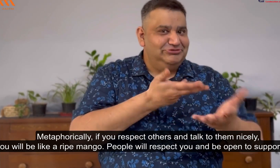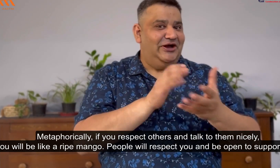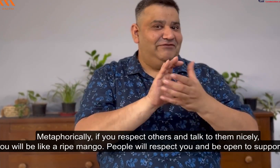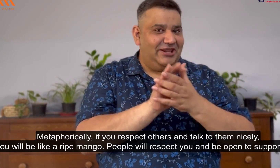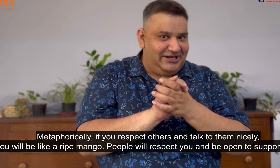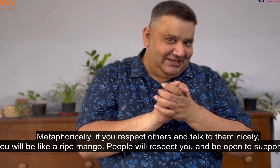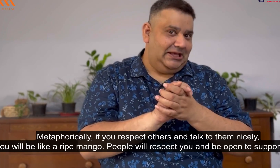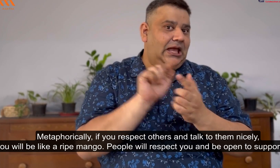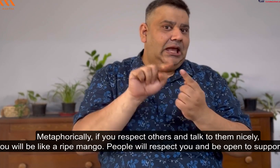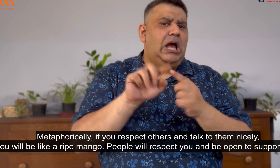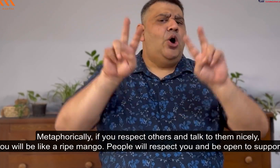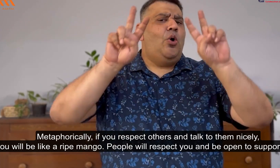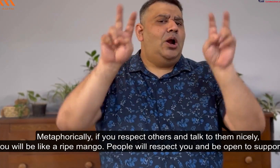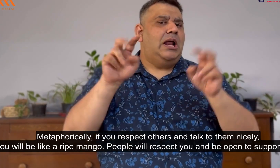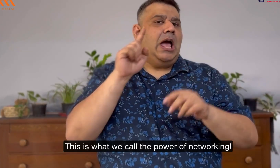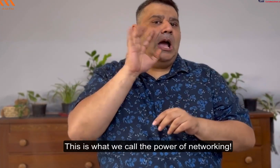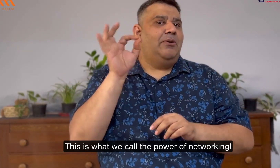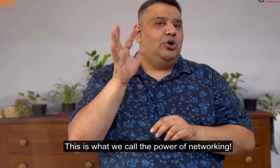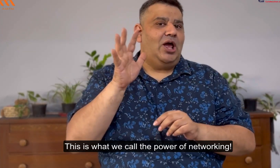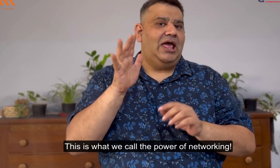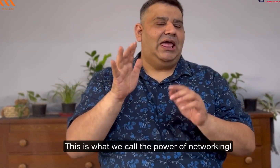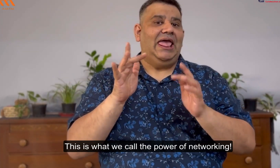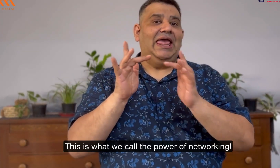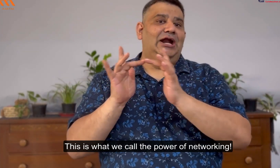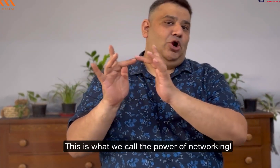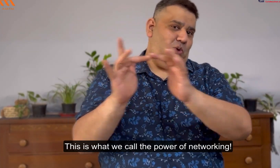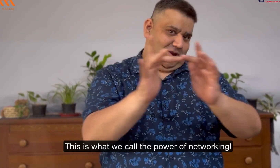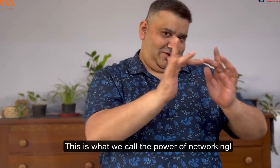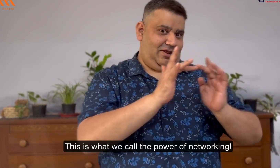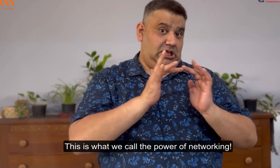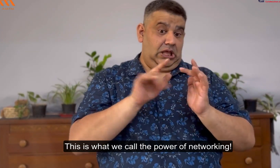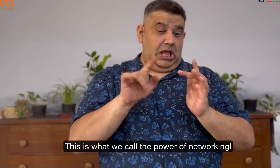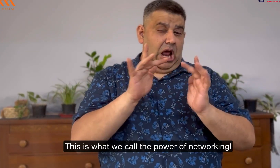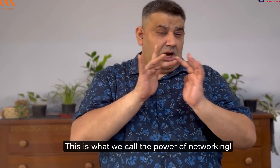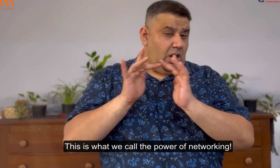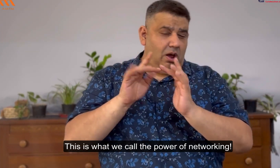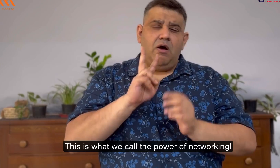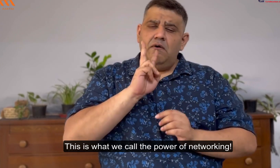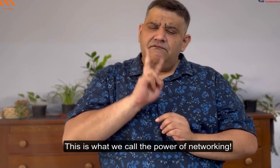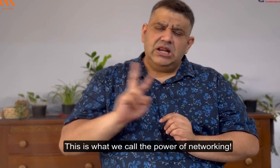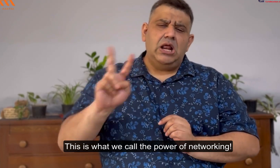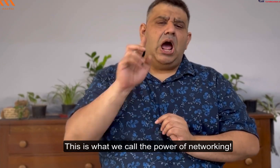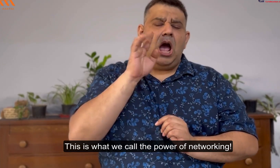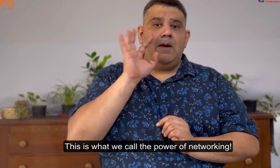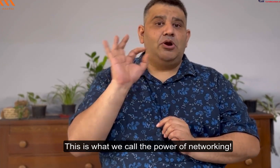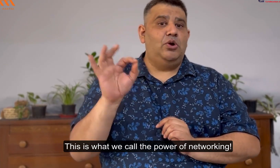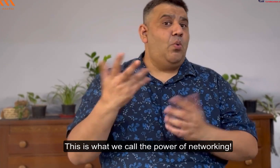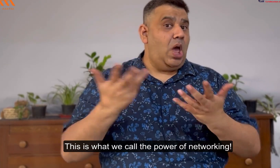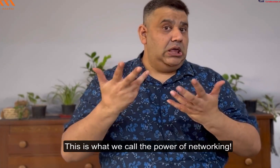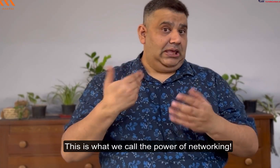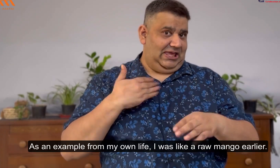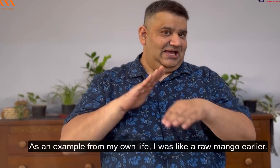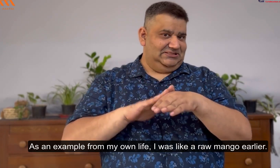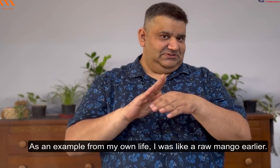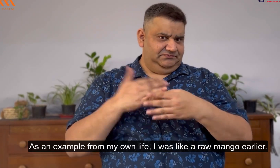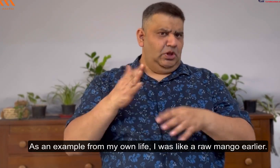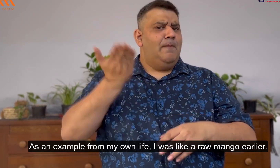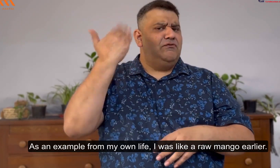आपका सम्मान करेंगे और आपका समर्थन करने के लिए तैयार रहेंगे। इसे ही हम नेटवर्किंग की शक्ति कहते हैं। अपने जीवन